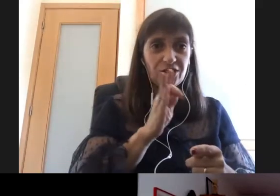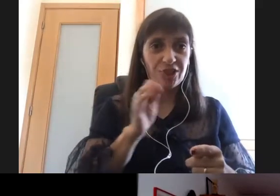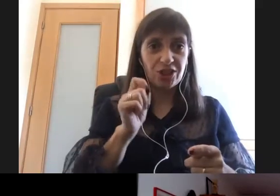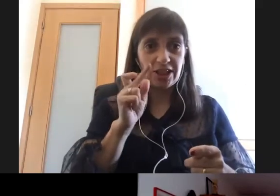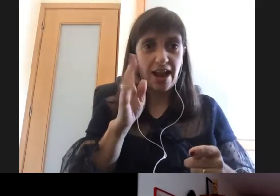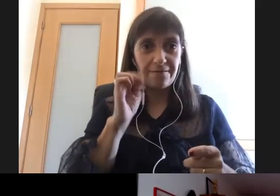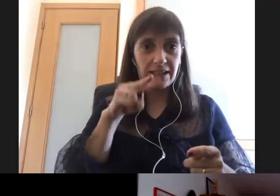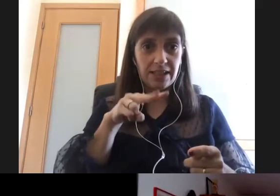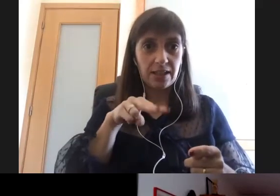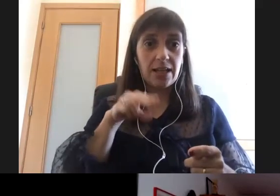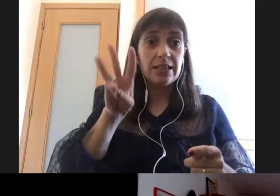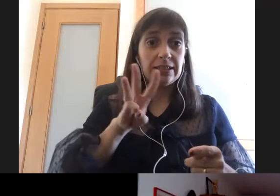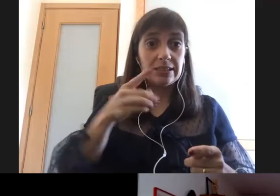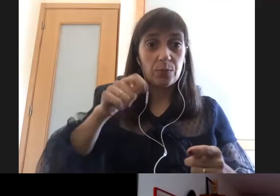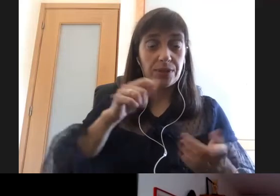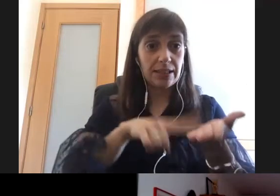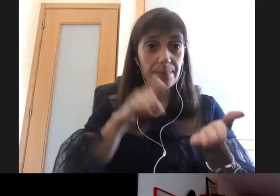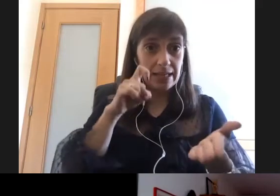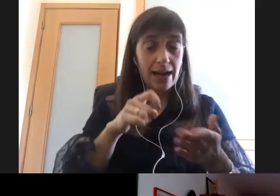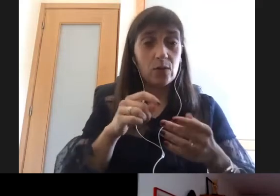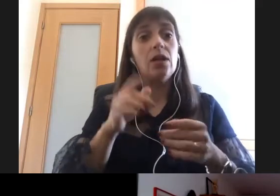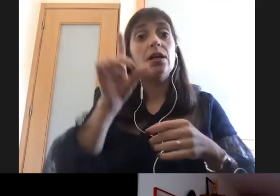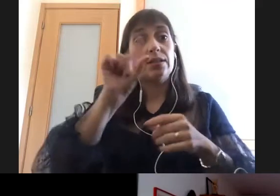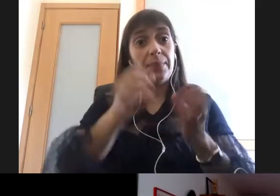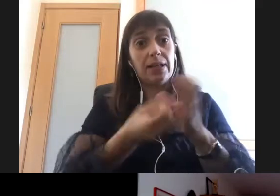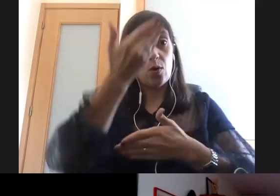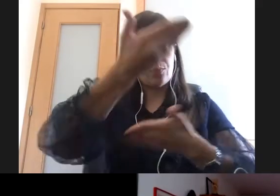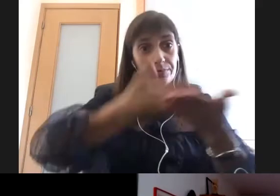presidente americano e autor da Declaração de Independência Americana,